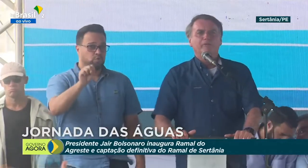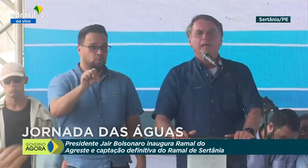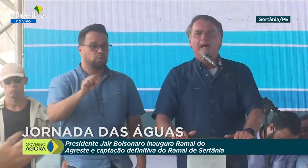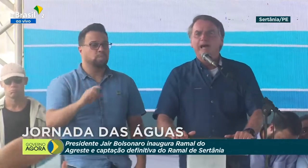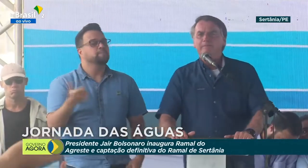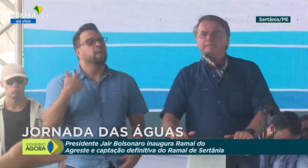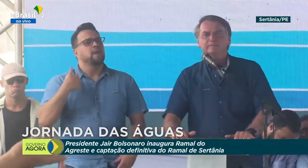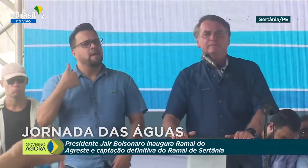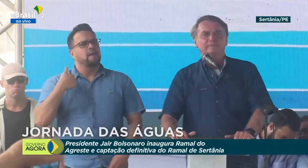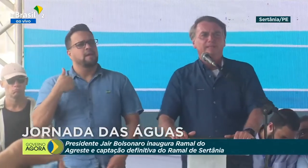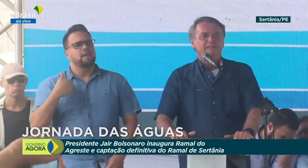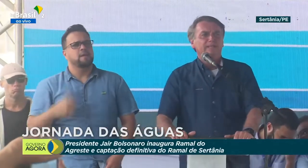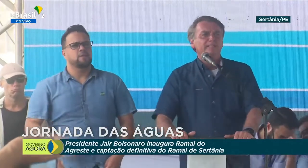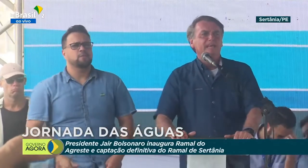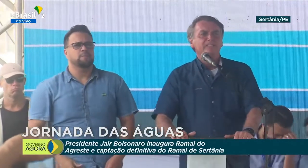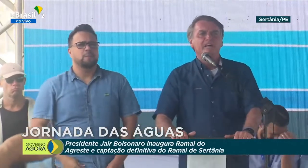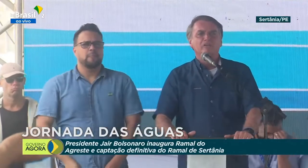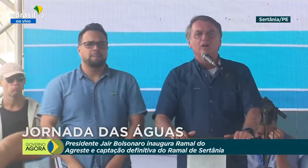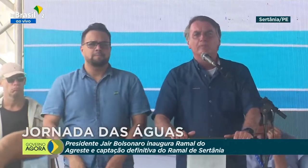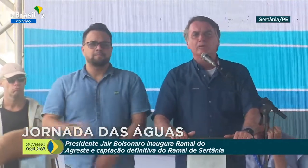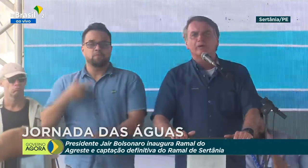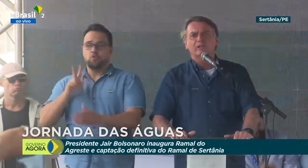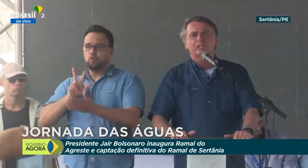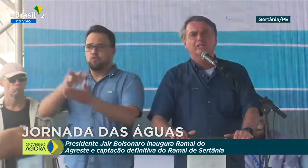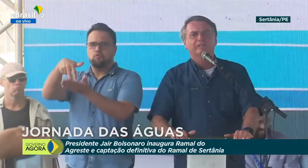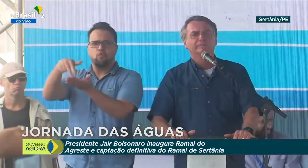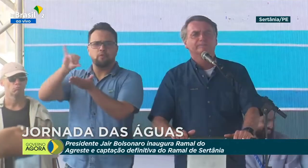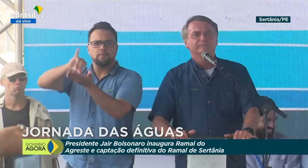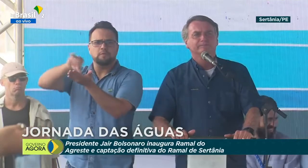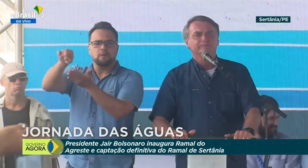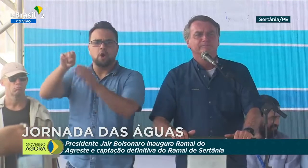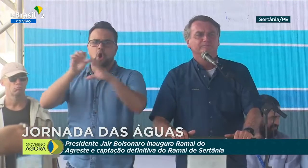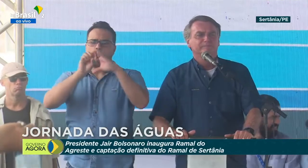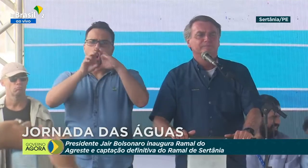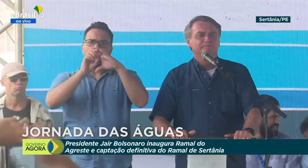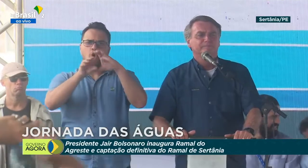eu fui lá na sede da Globo, no Rio de Janeiro.